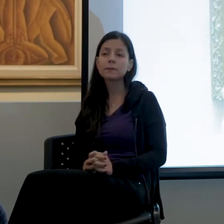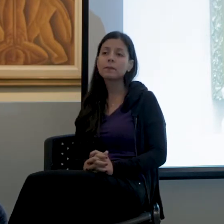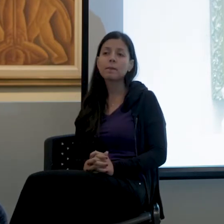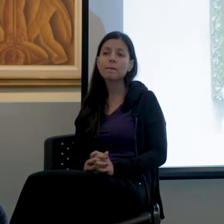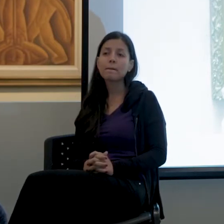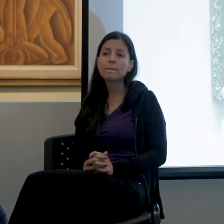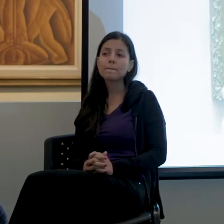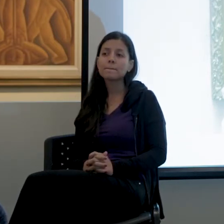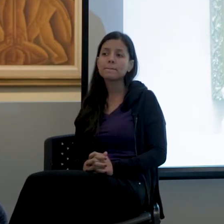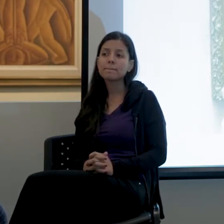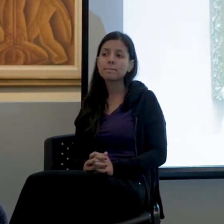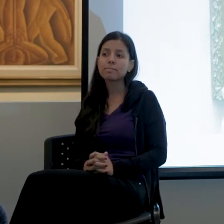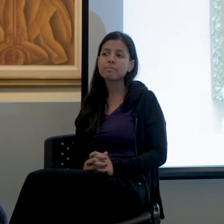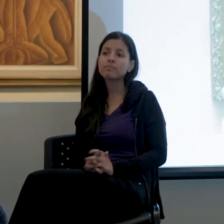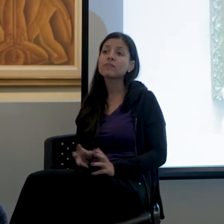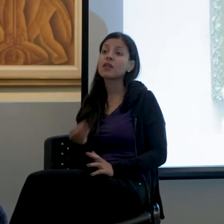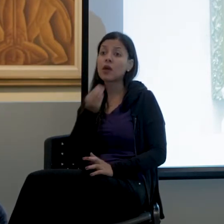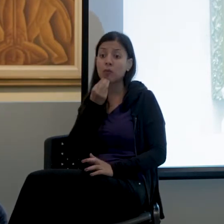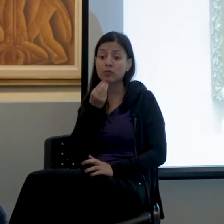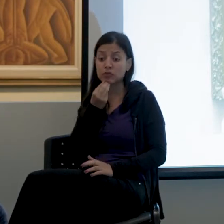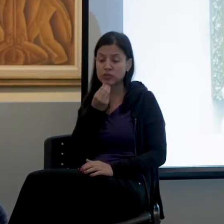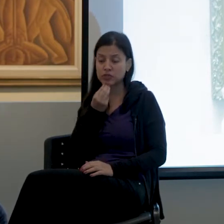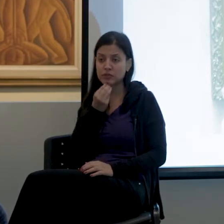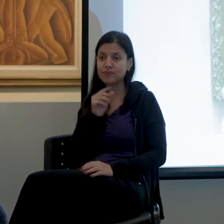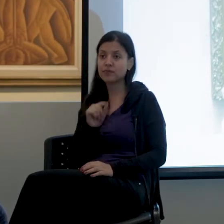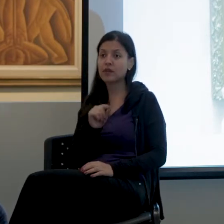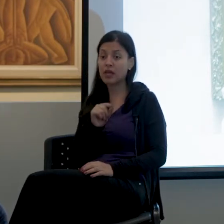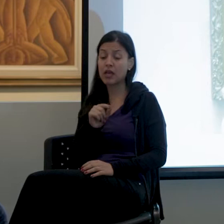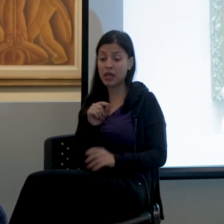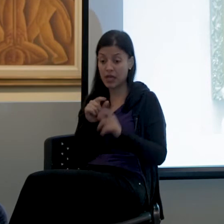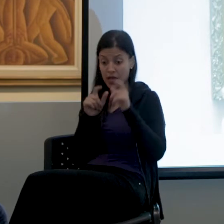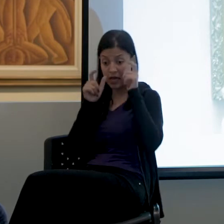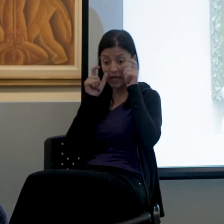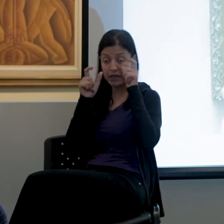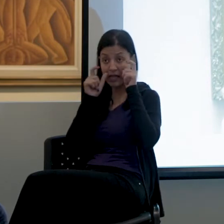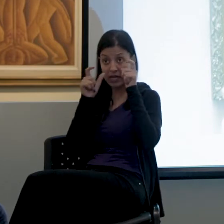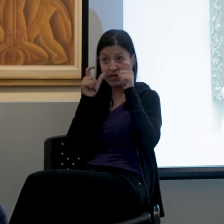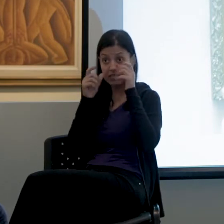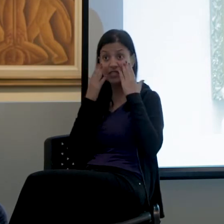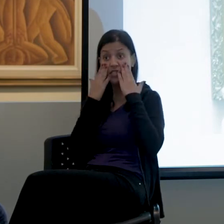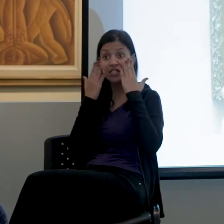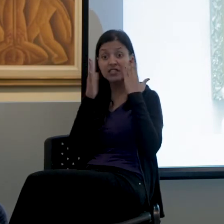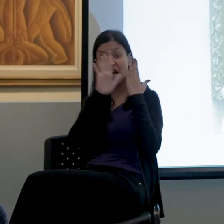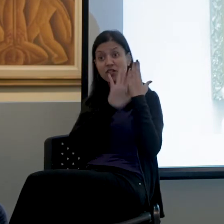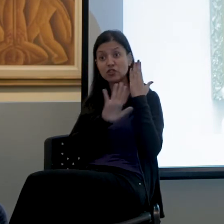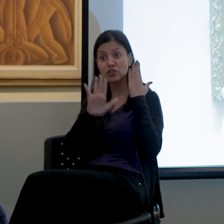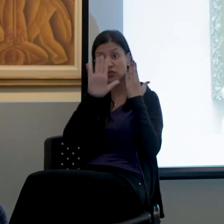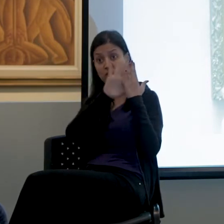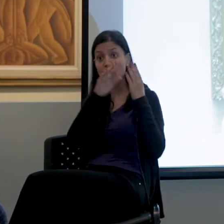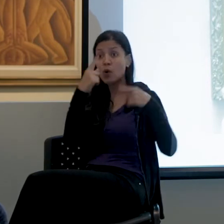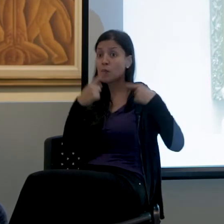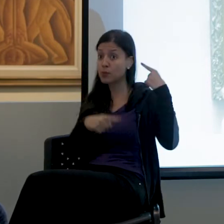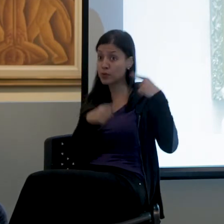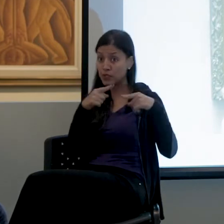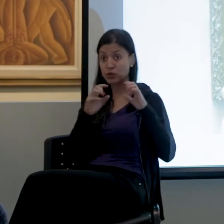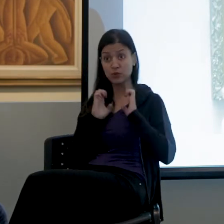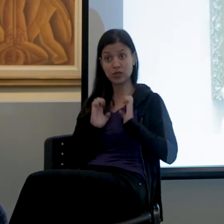E podiam defender o interesse estético, político e